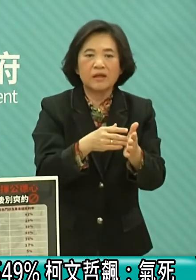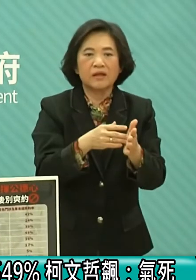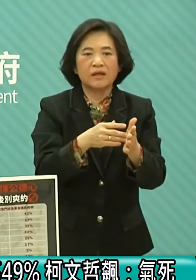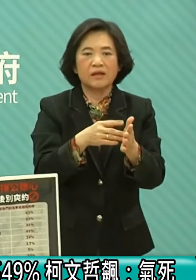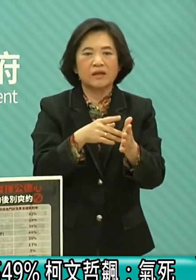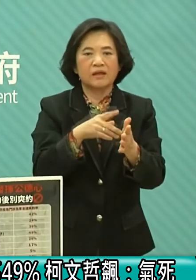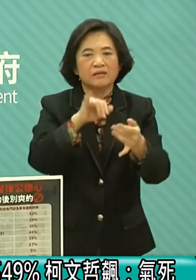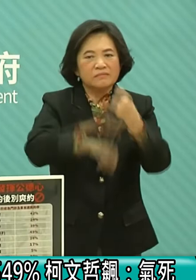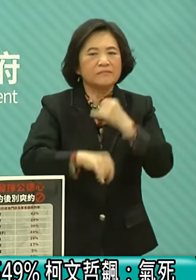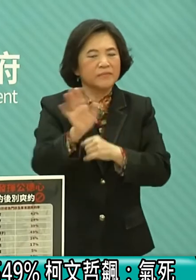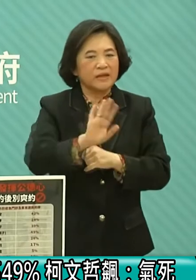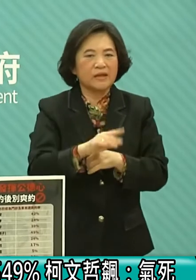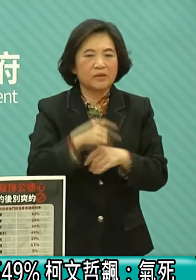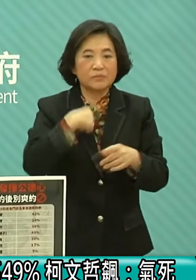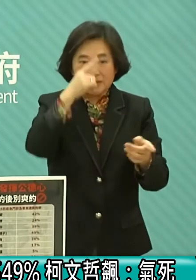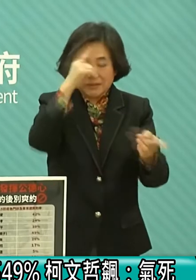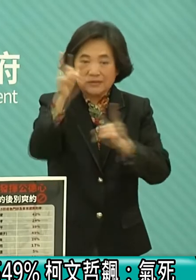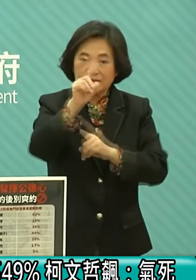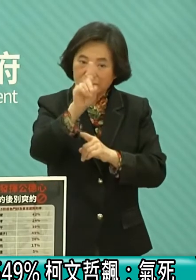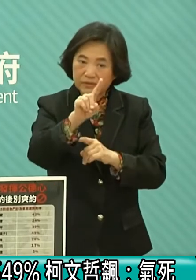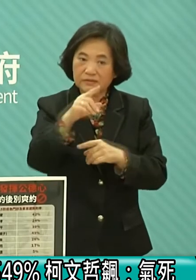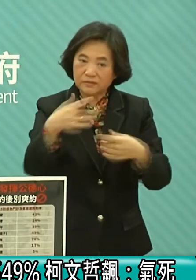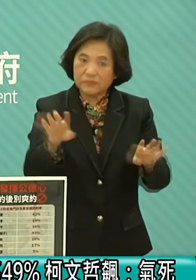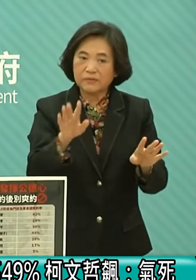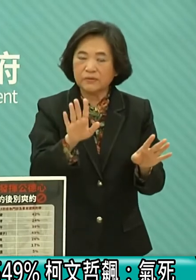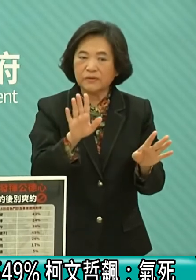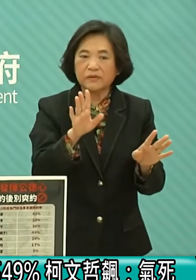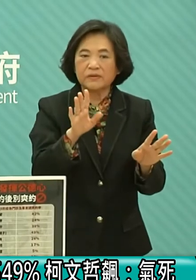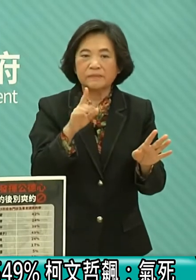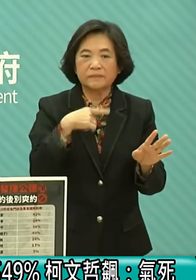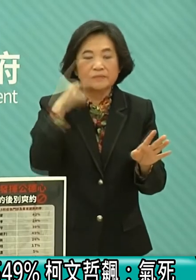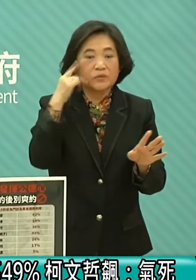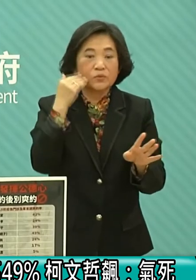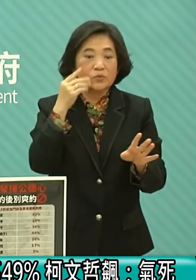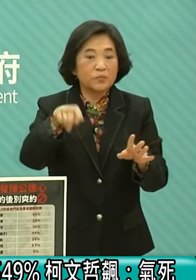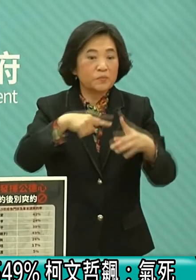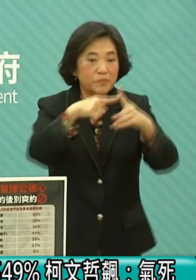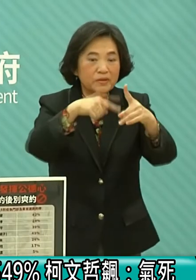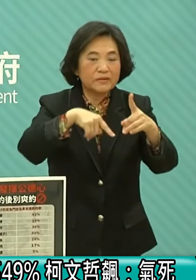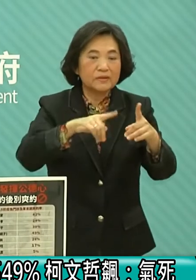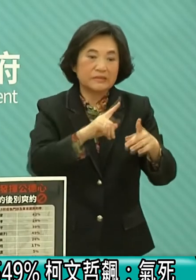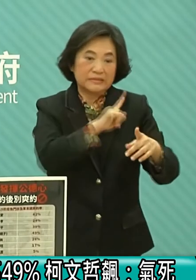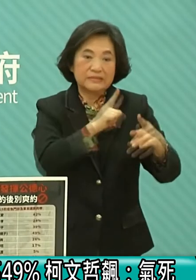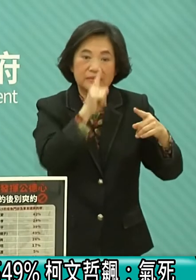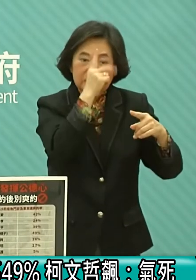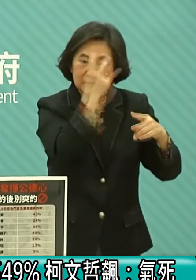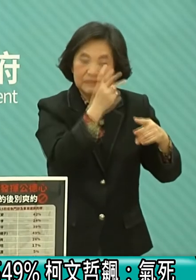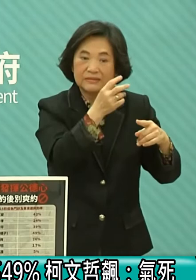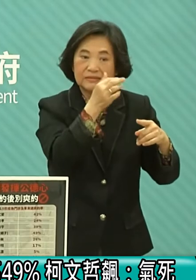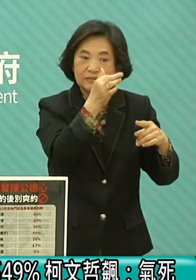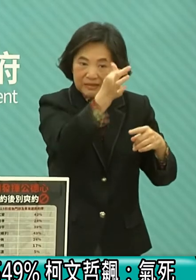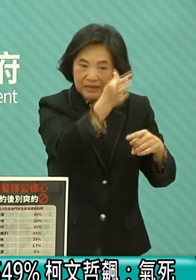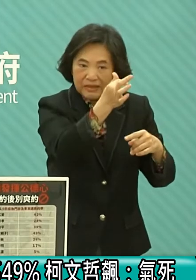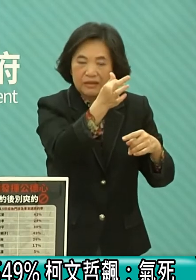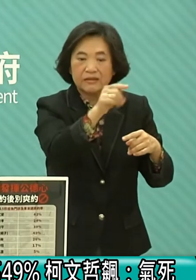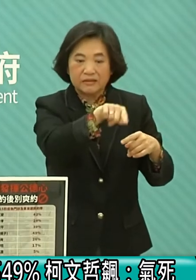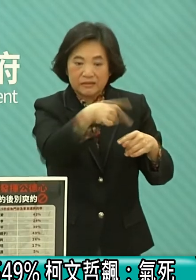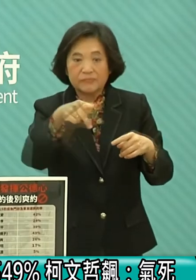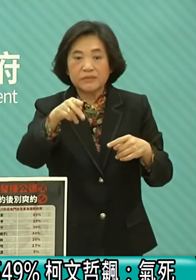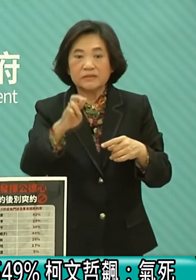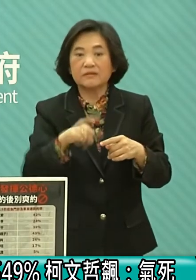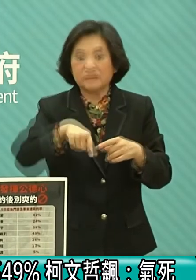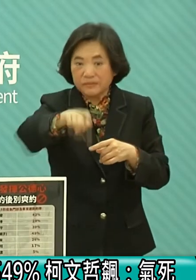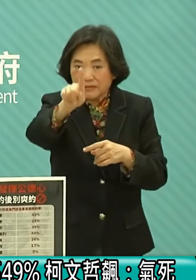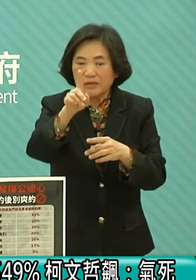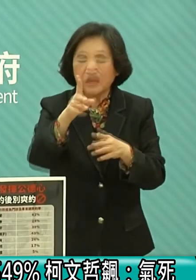知道哦，理论上应该。哦，你要来处理，应该快筛阳的，应该要来处理，应该都有可以处理。哦，